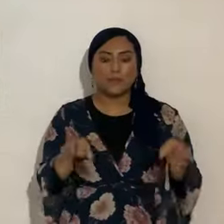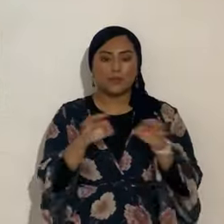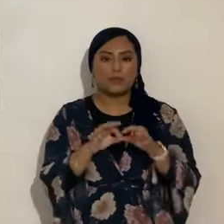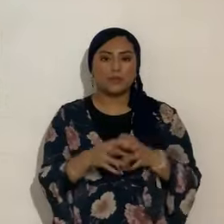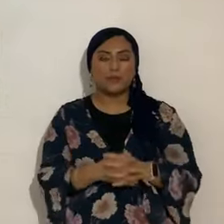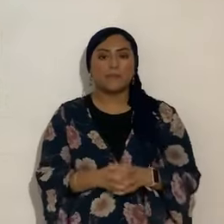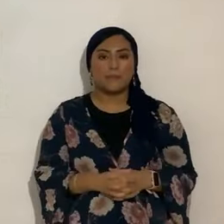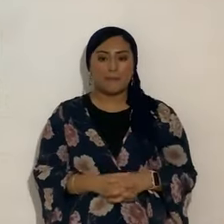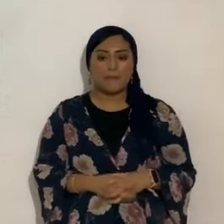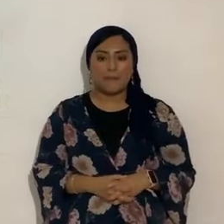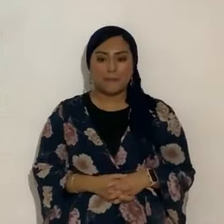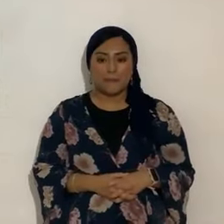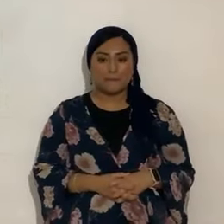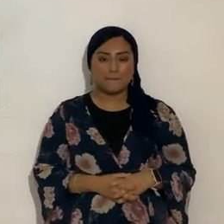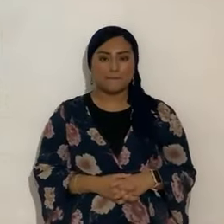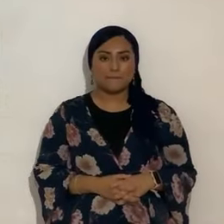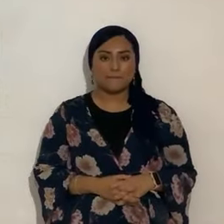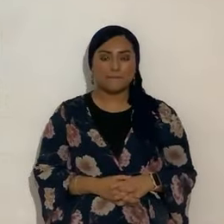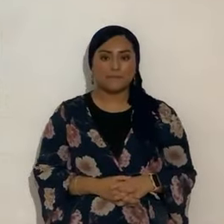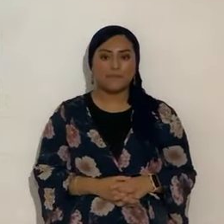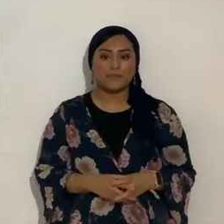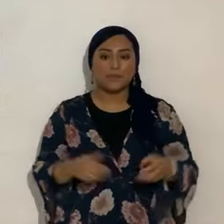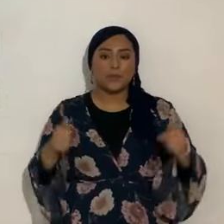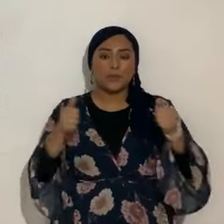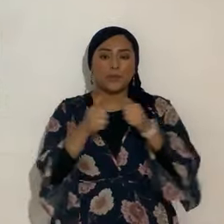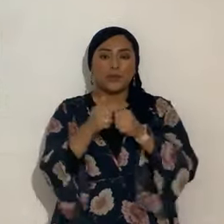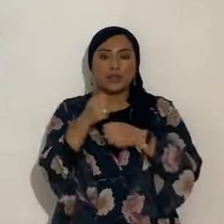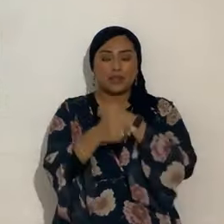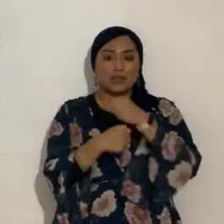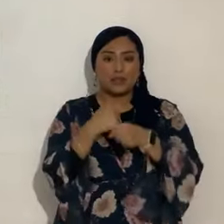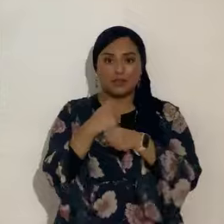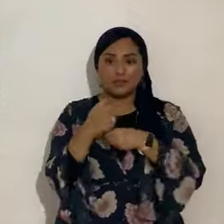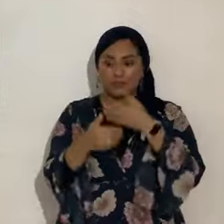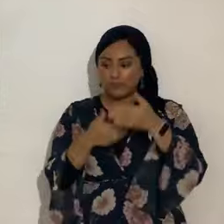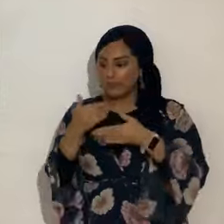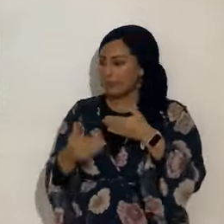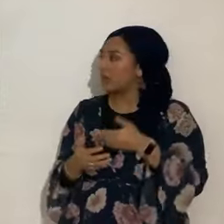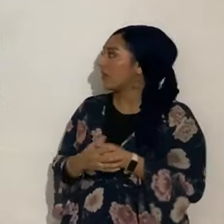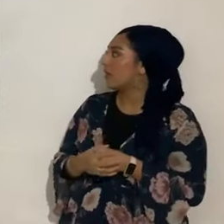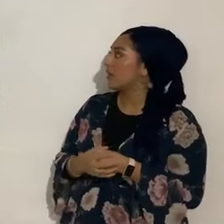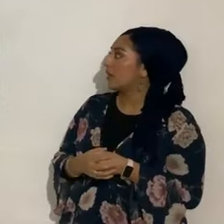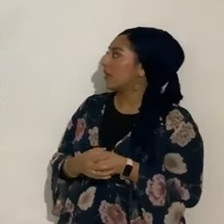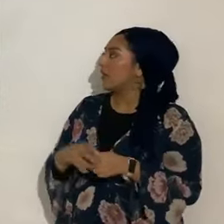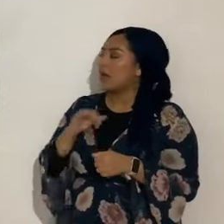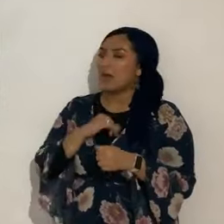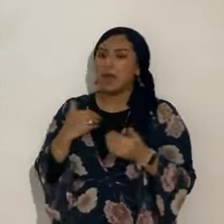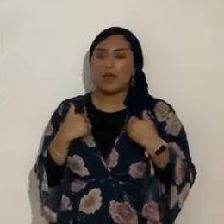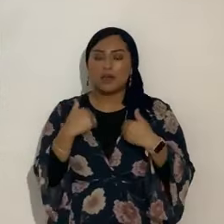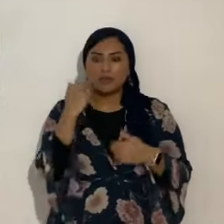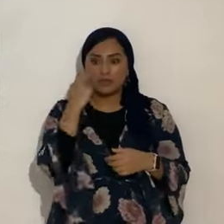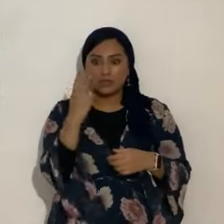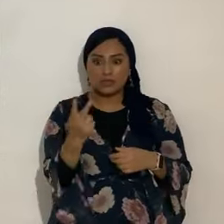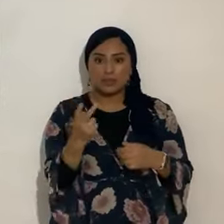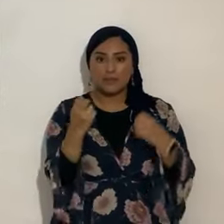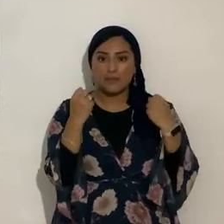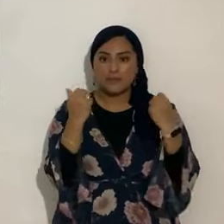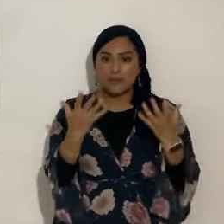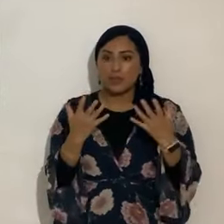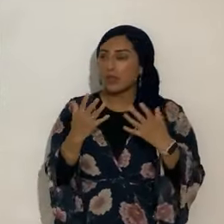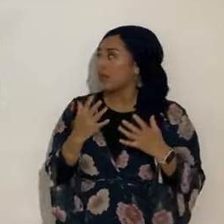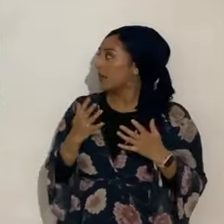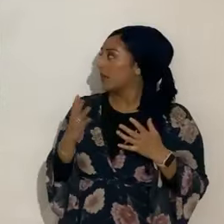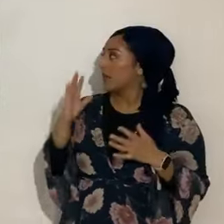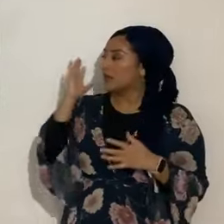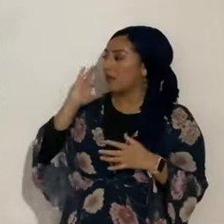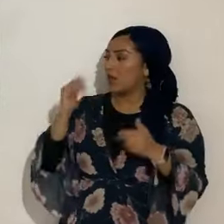importante, muy importante. Con los años, véanme tantito, con los años yo he visto que muchos que estuvieron